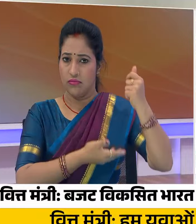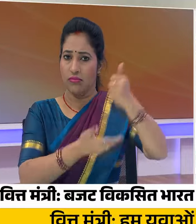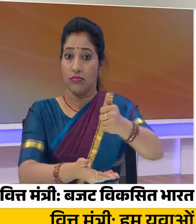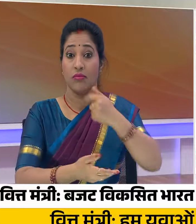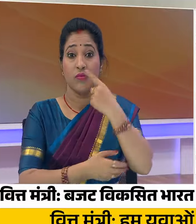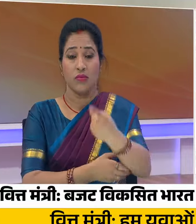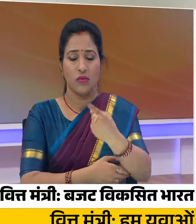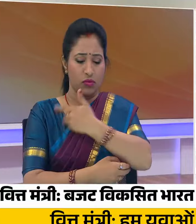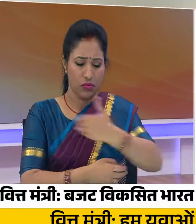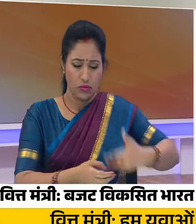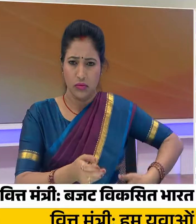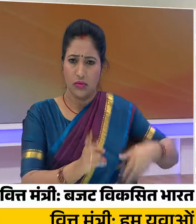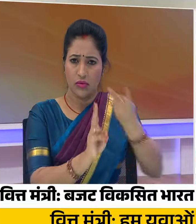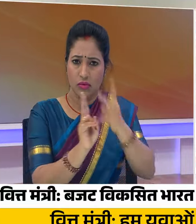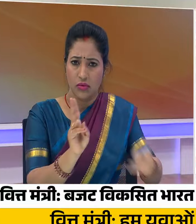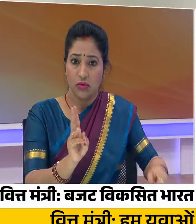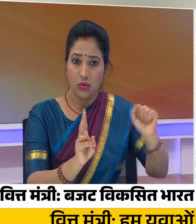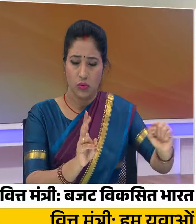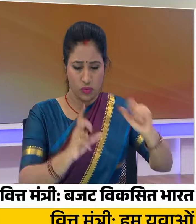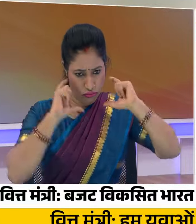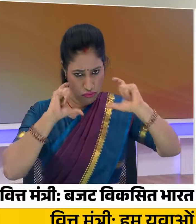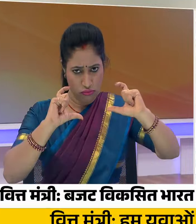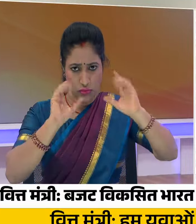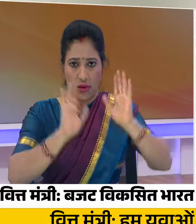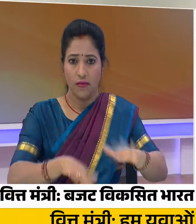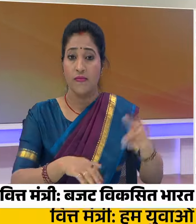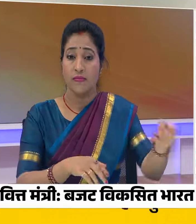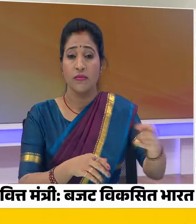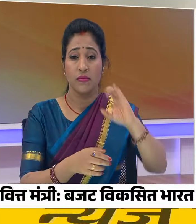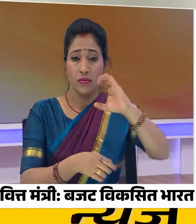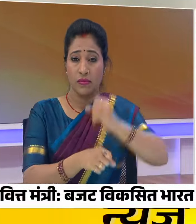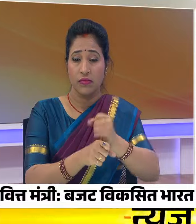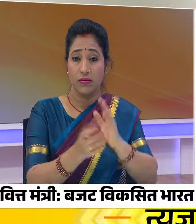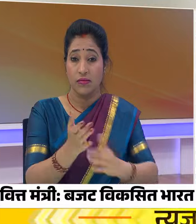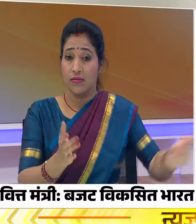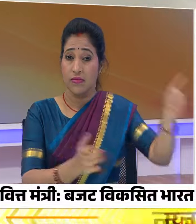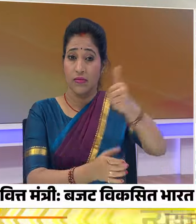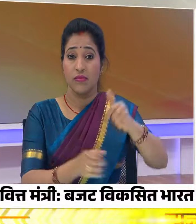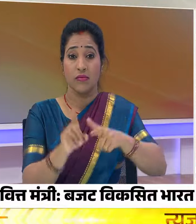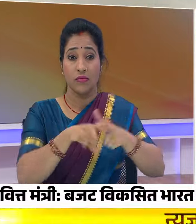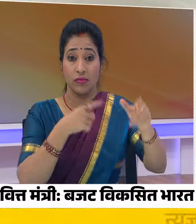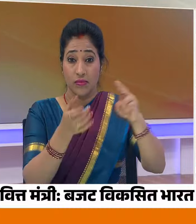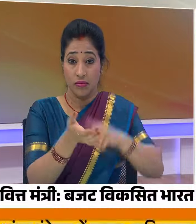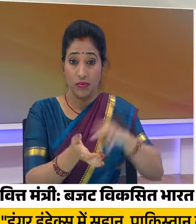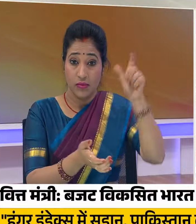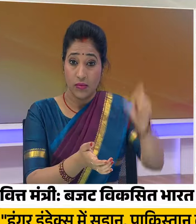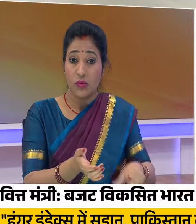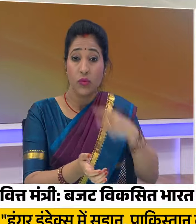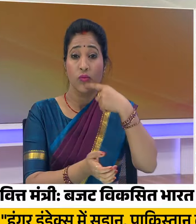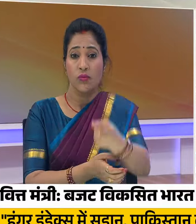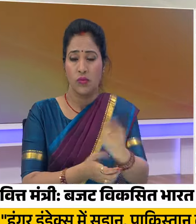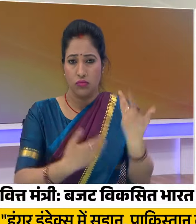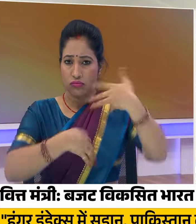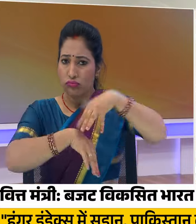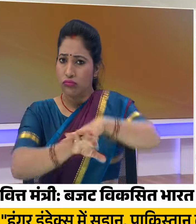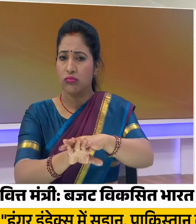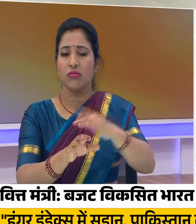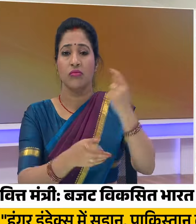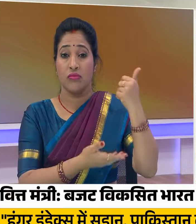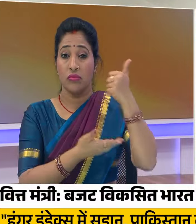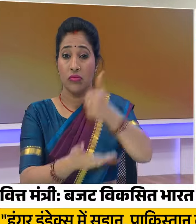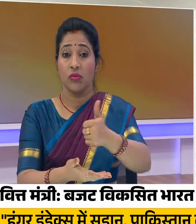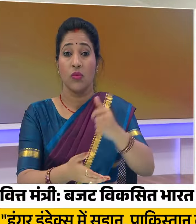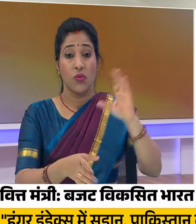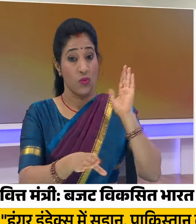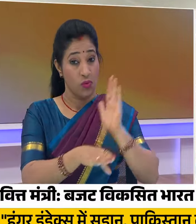हर वर्ग का रखा गया है ध्यान। केंद्रीय मंत्री जेपी नड्डा ने बजट को बताया समावेशी। कहा, कांग्रेस काल